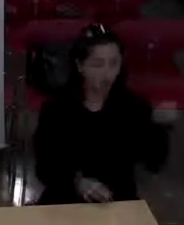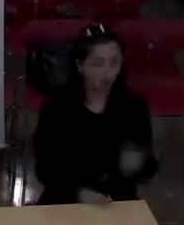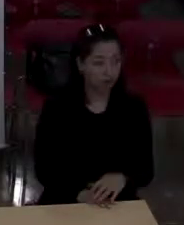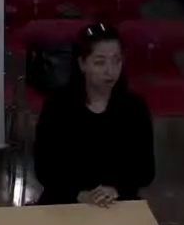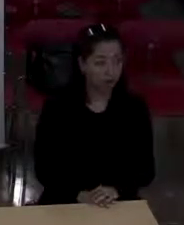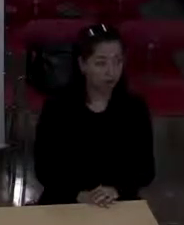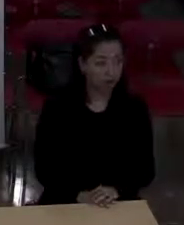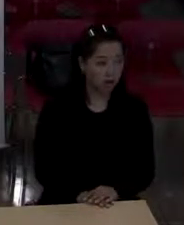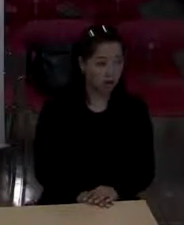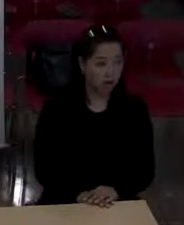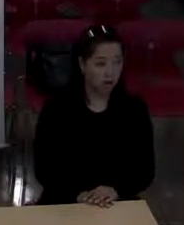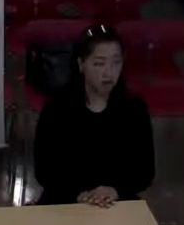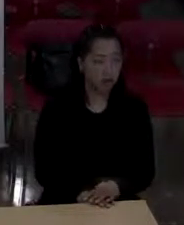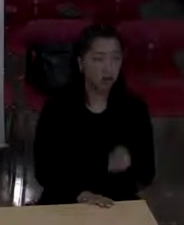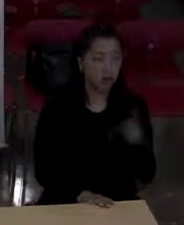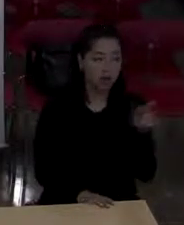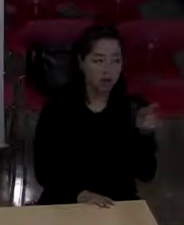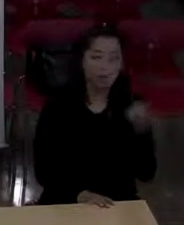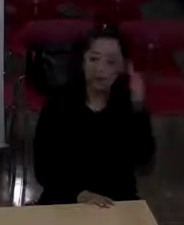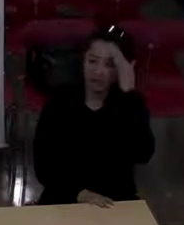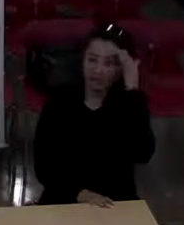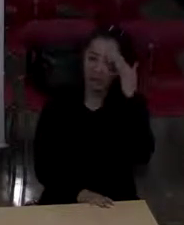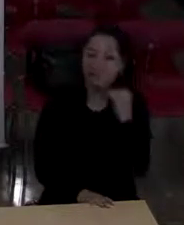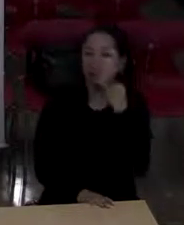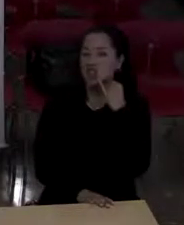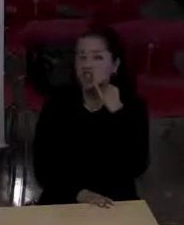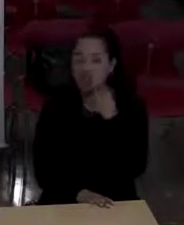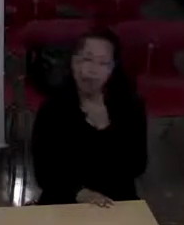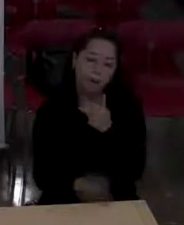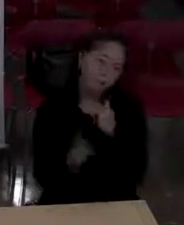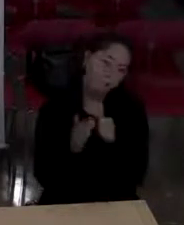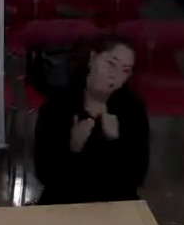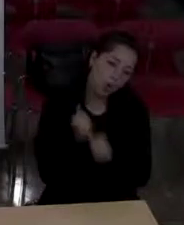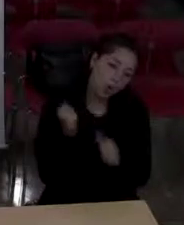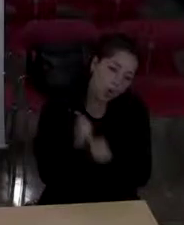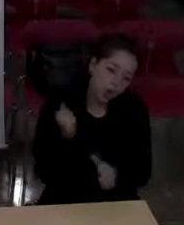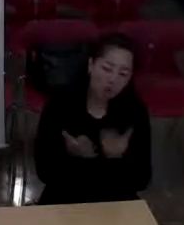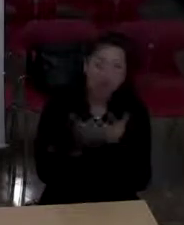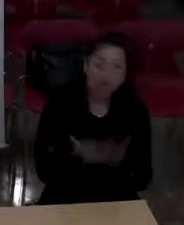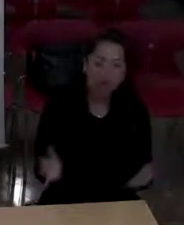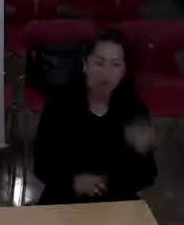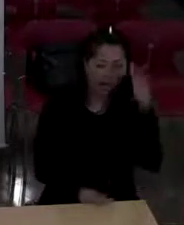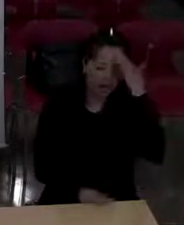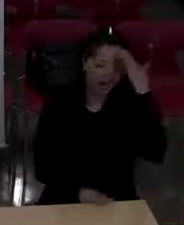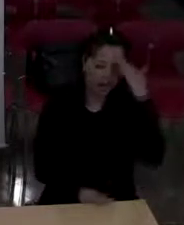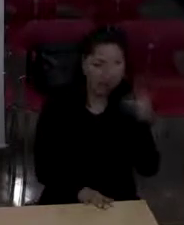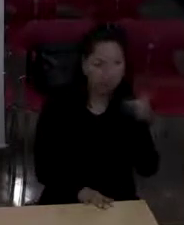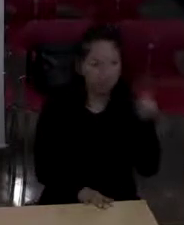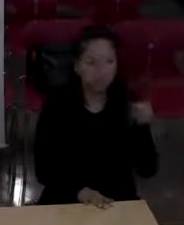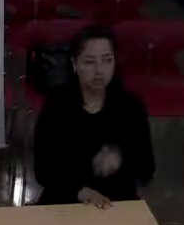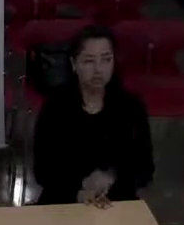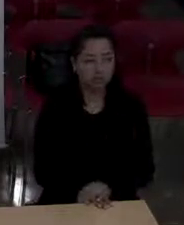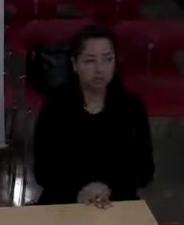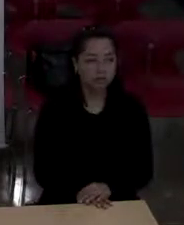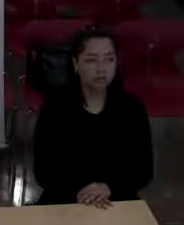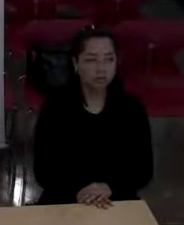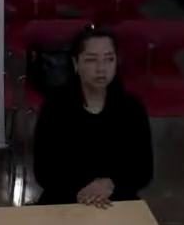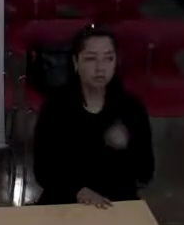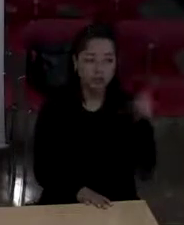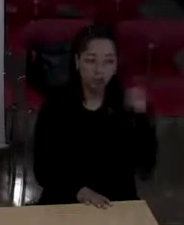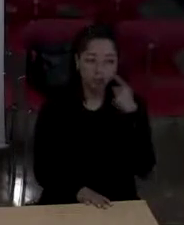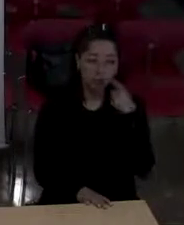esas cosas que son necesidades así concretas. Asistimos a un curso dirigido a los papás que se imparte en Zaragoza. Es otra manera de expresarse